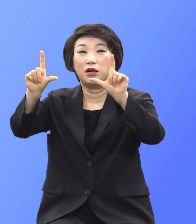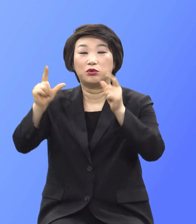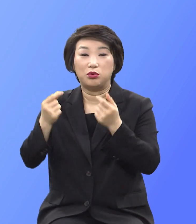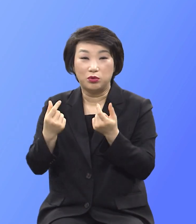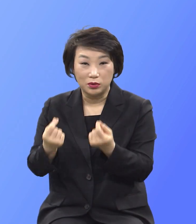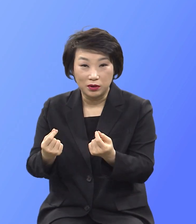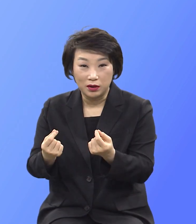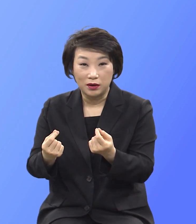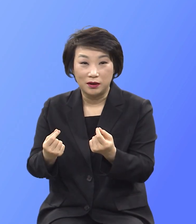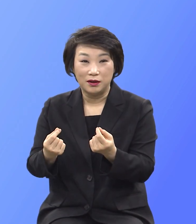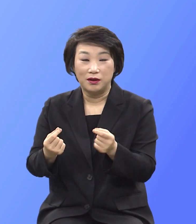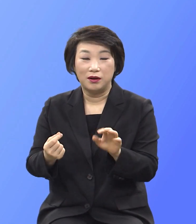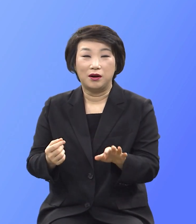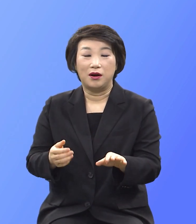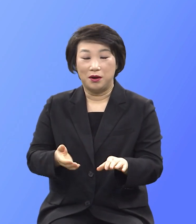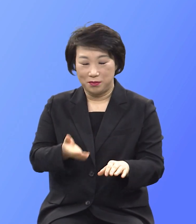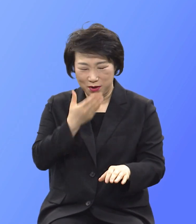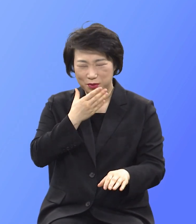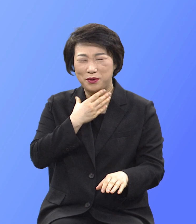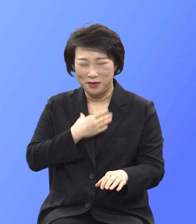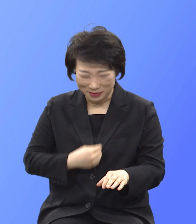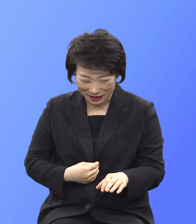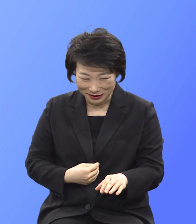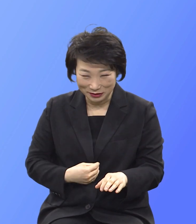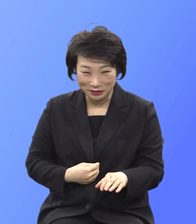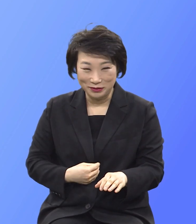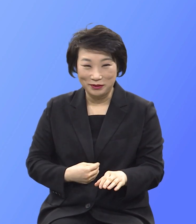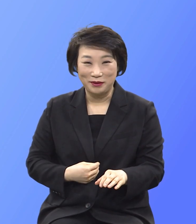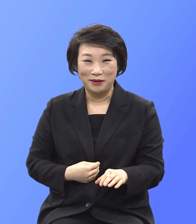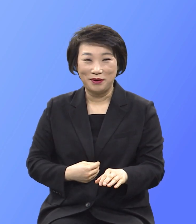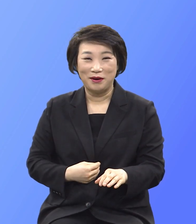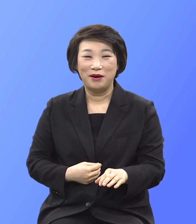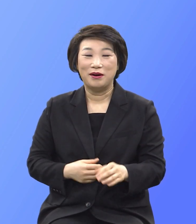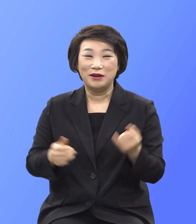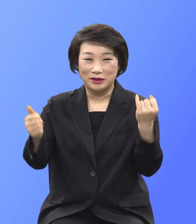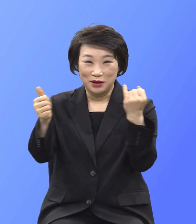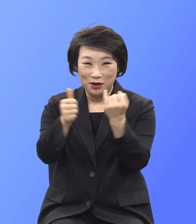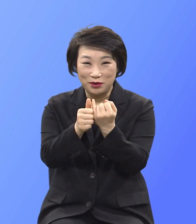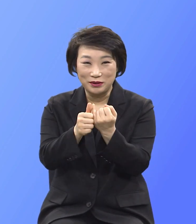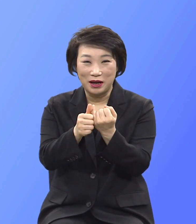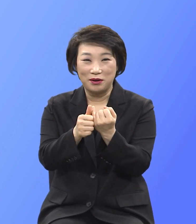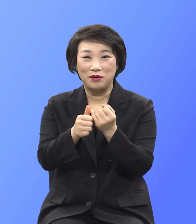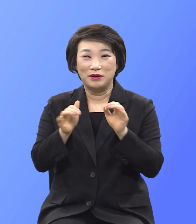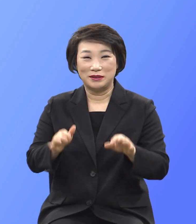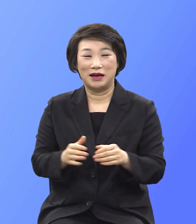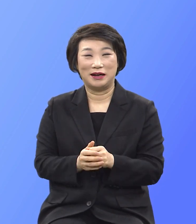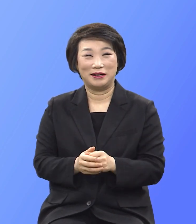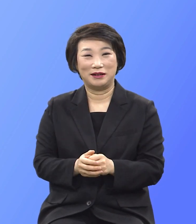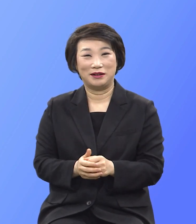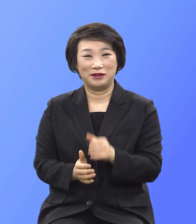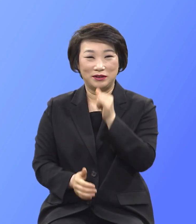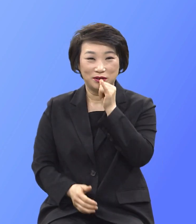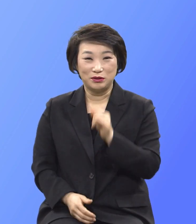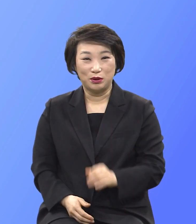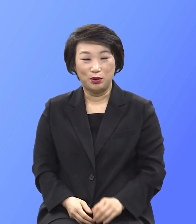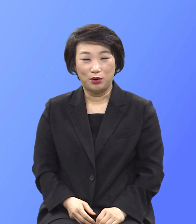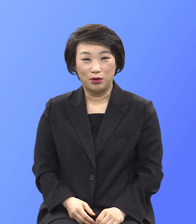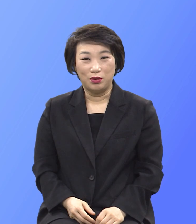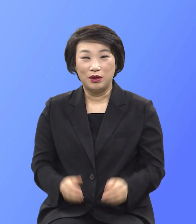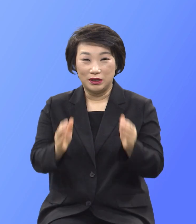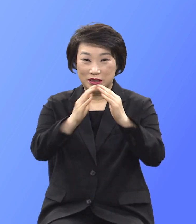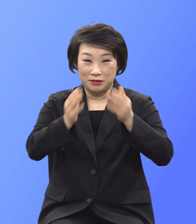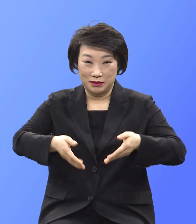날도 먹고 마시고 장가들고 시집가고